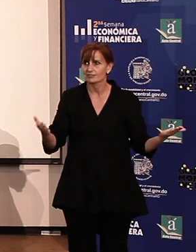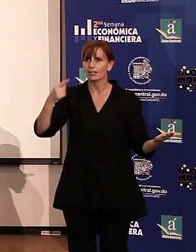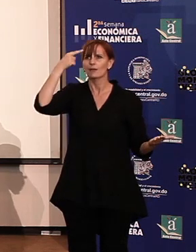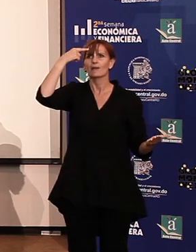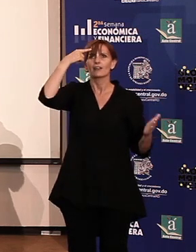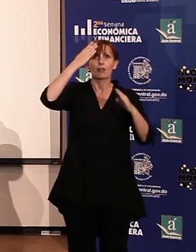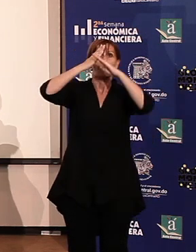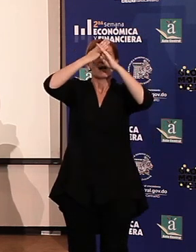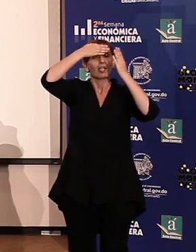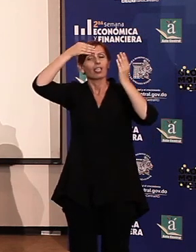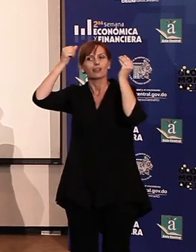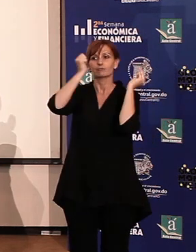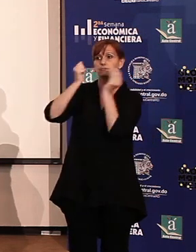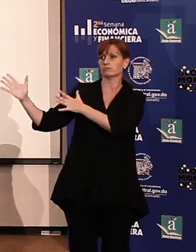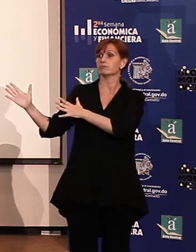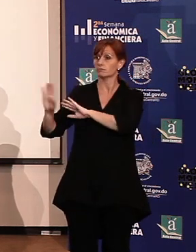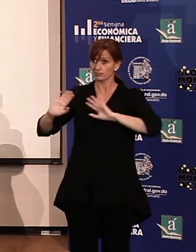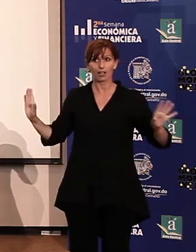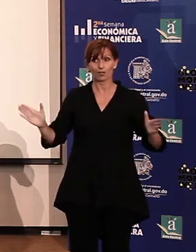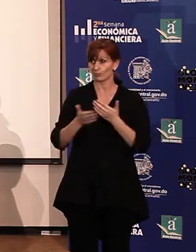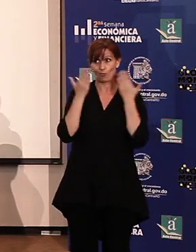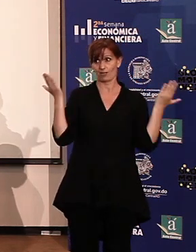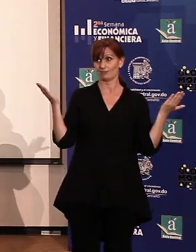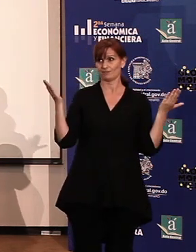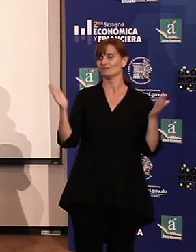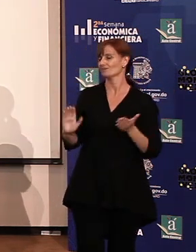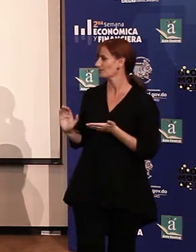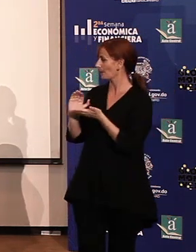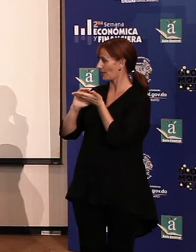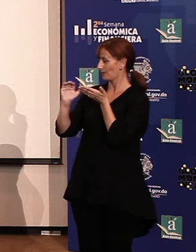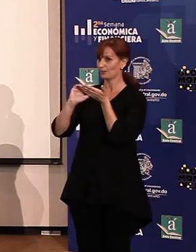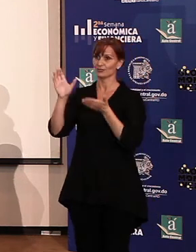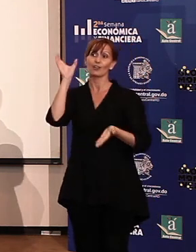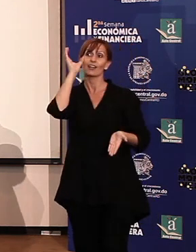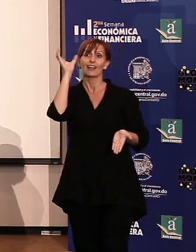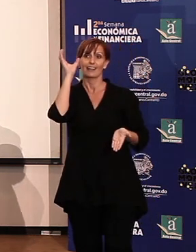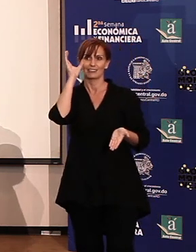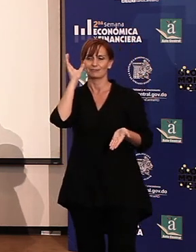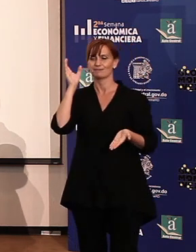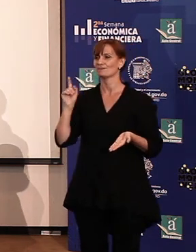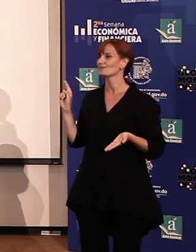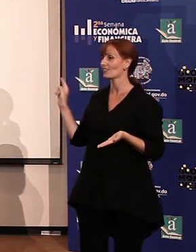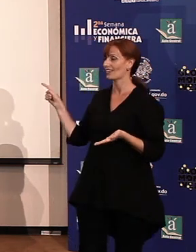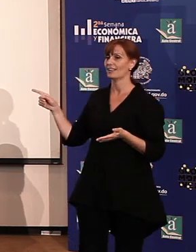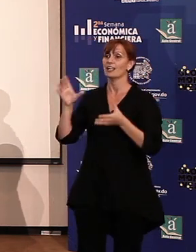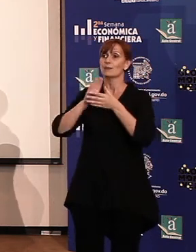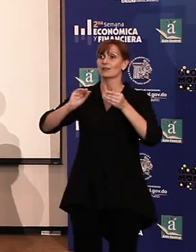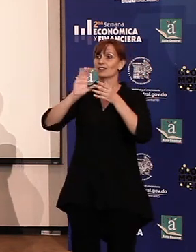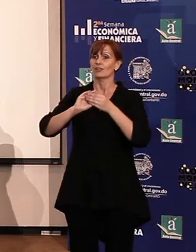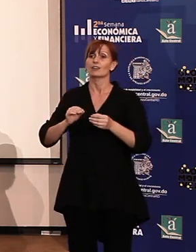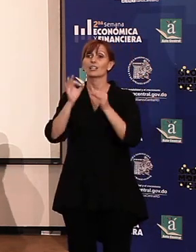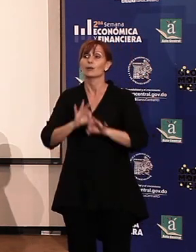nosotros y ustedes no hay barreras disculpen pero es que al ser estudiante es importante que conozcan